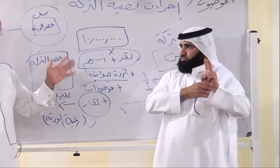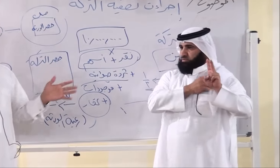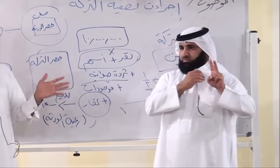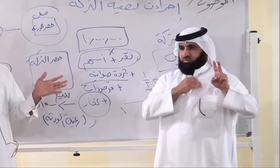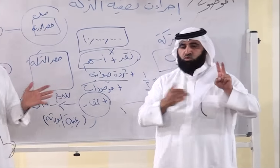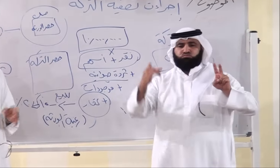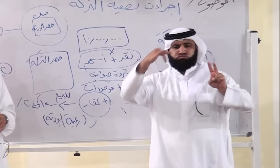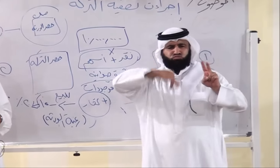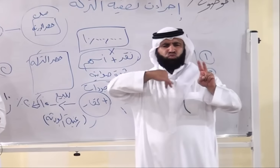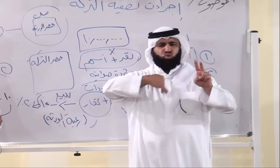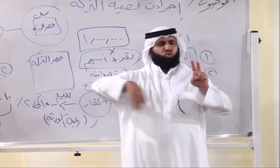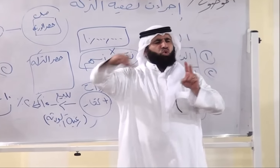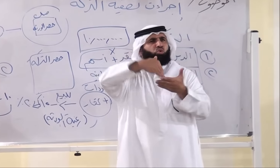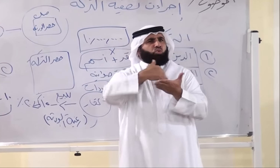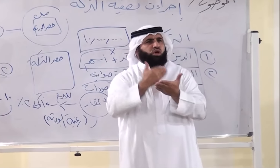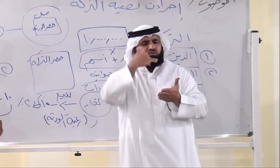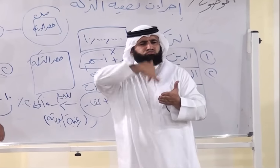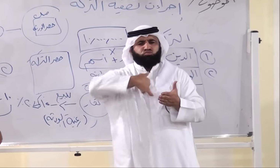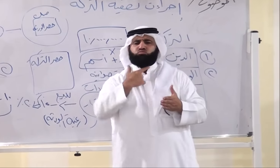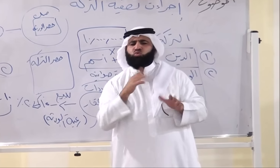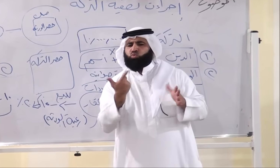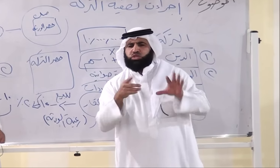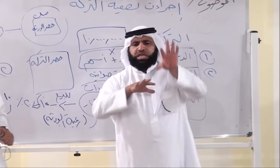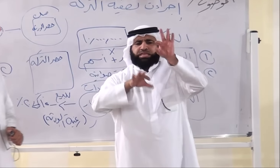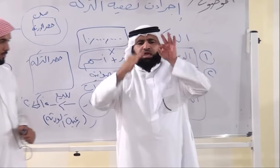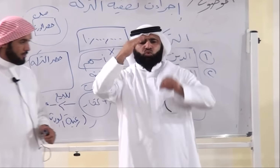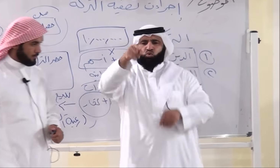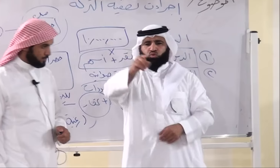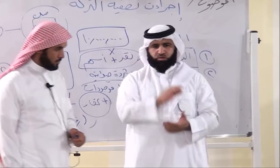رغبة واختيار الورثة.